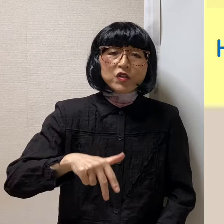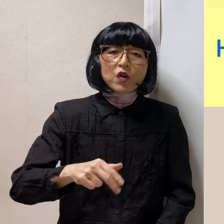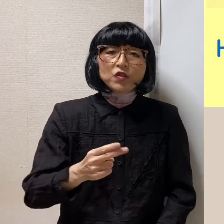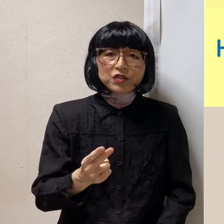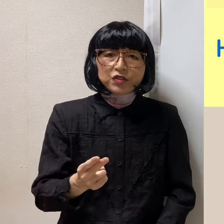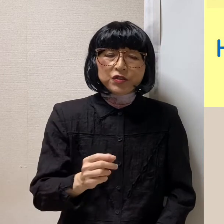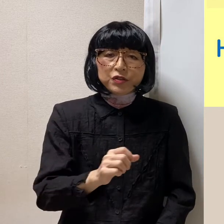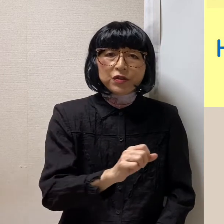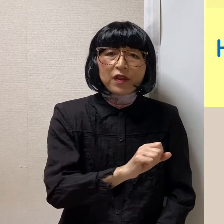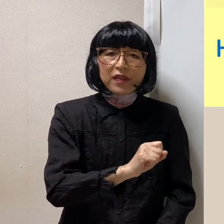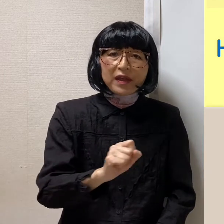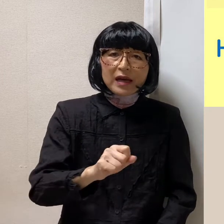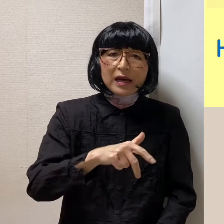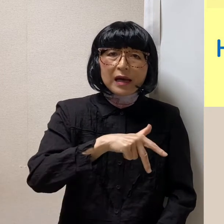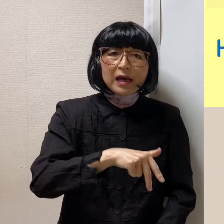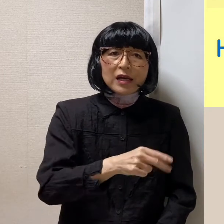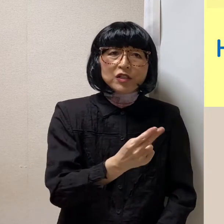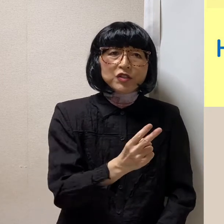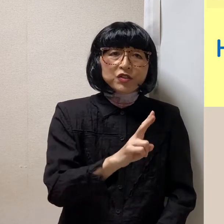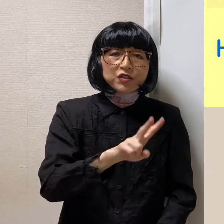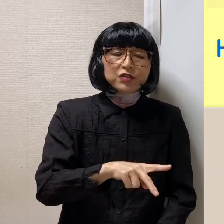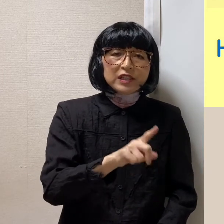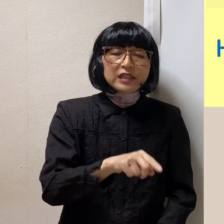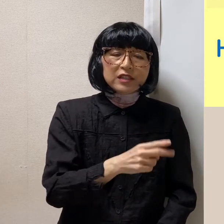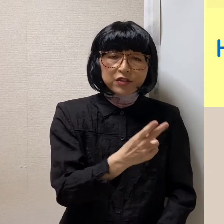He crossed the street.